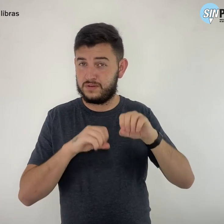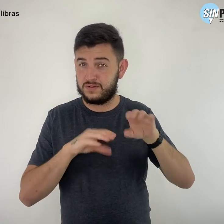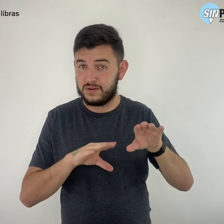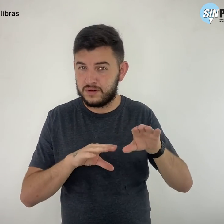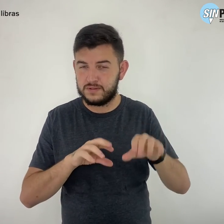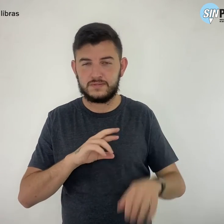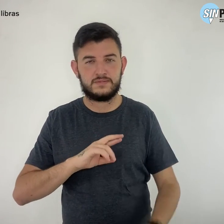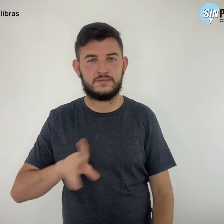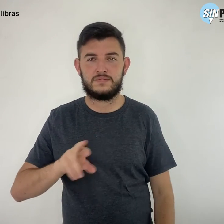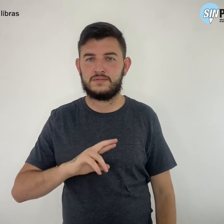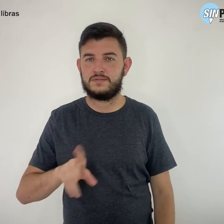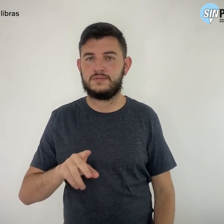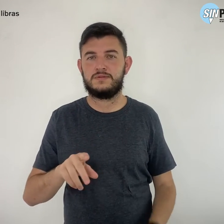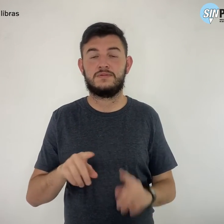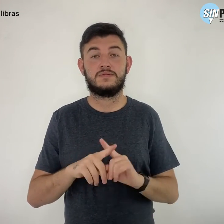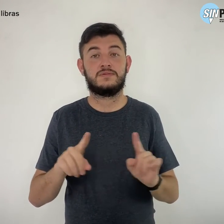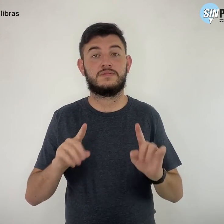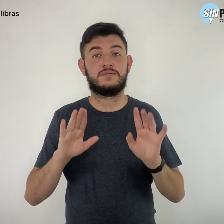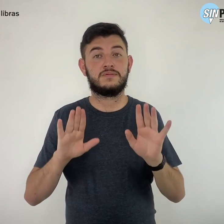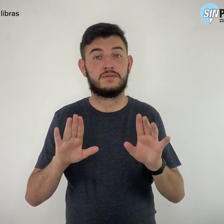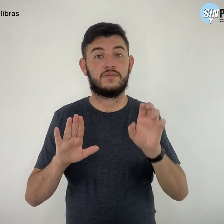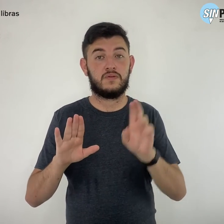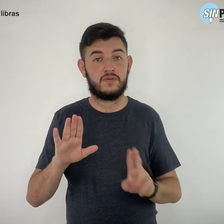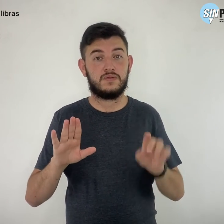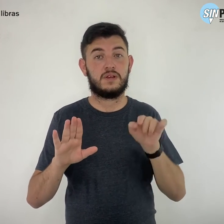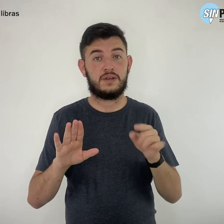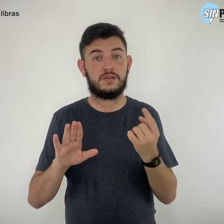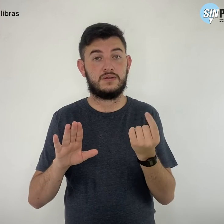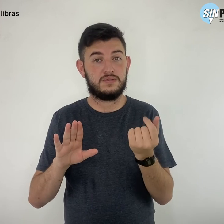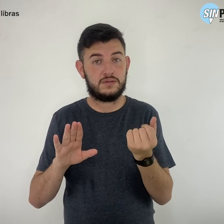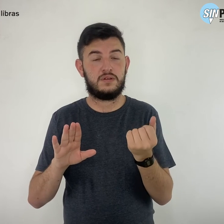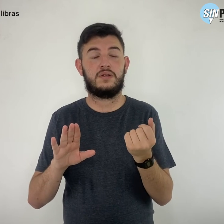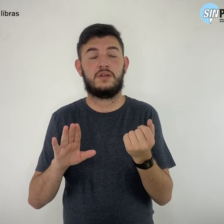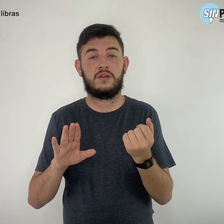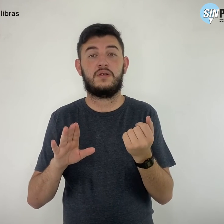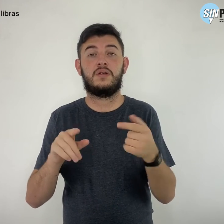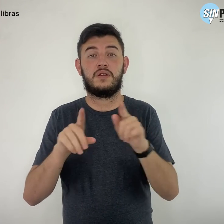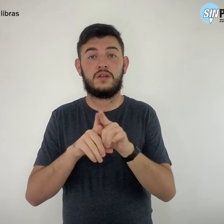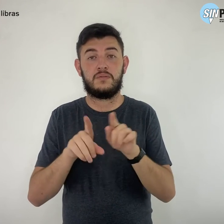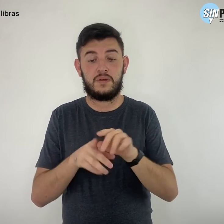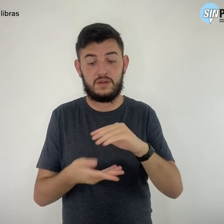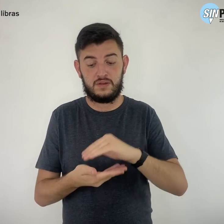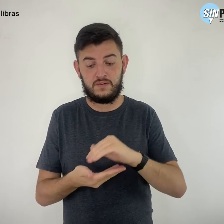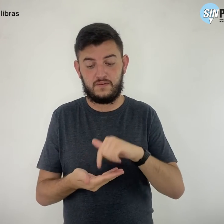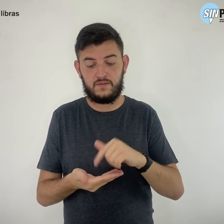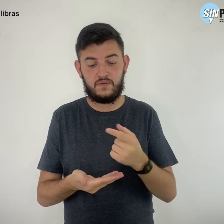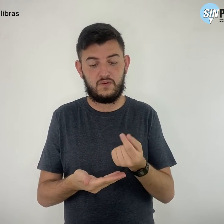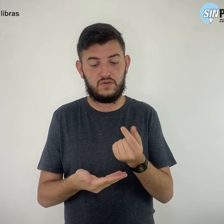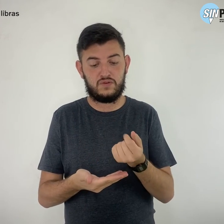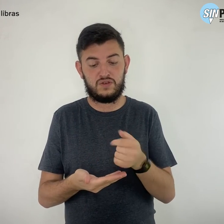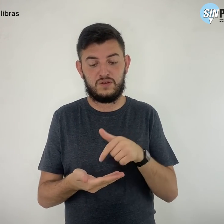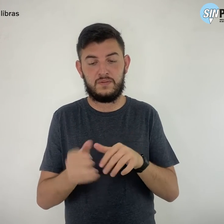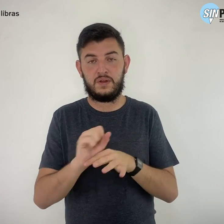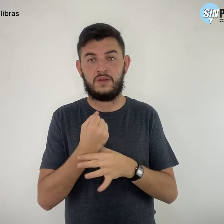E mais, entrega parte do fundo público criado para assegurar o dever do Estado